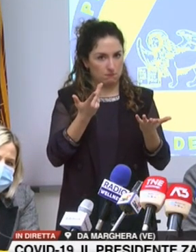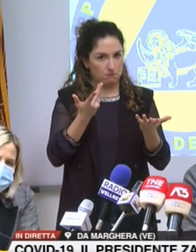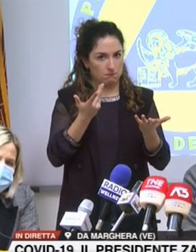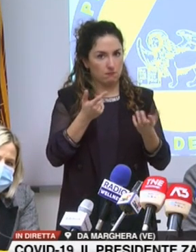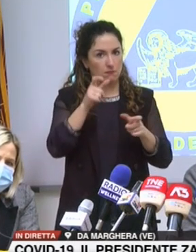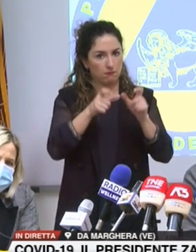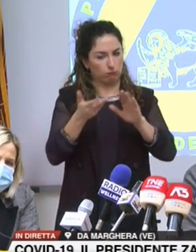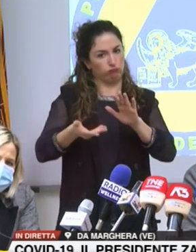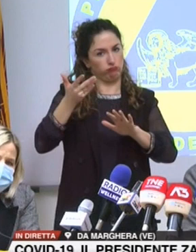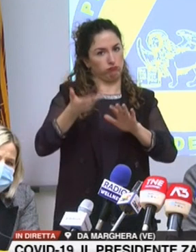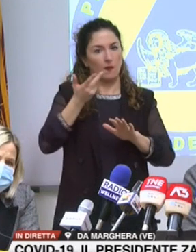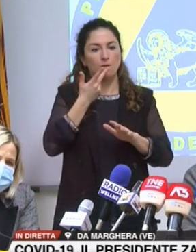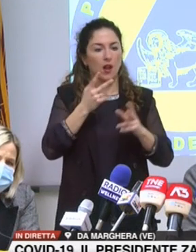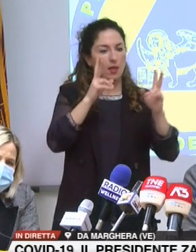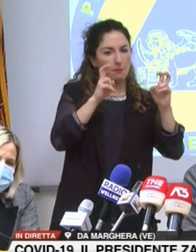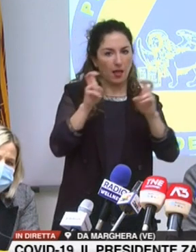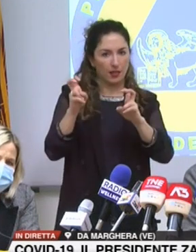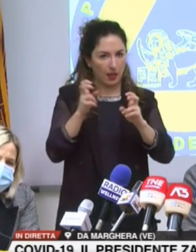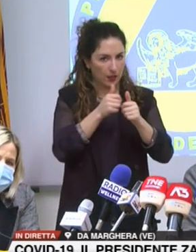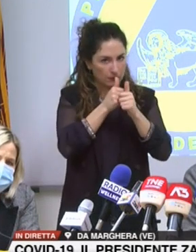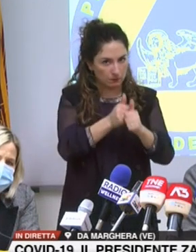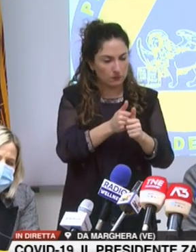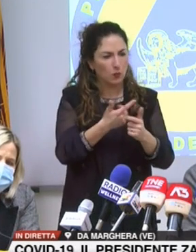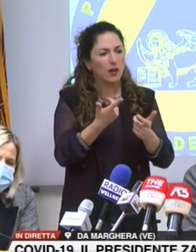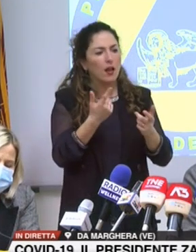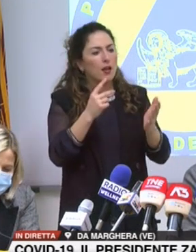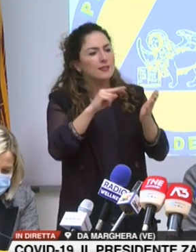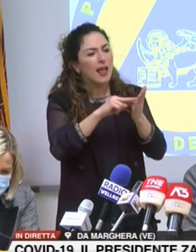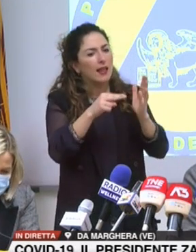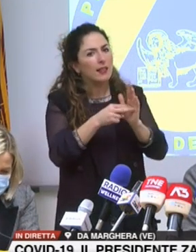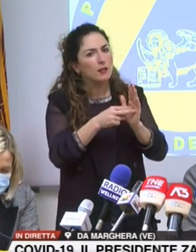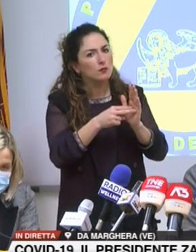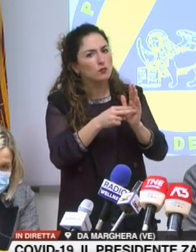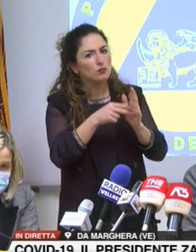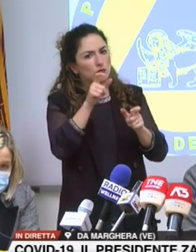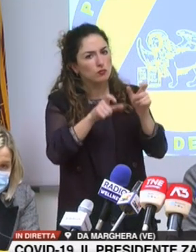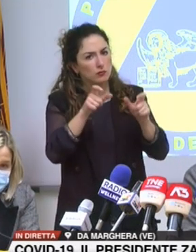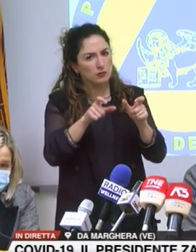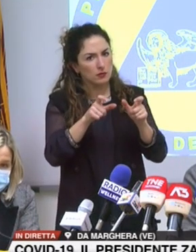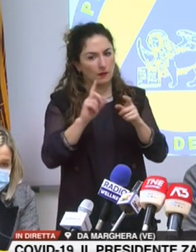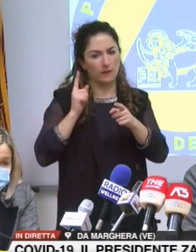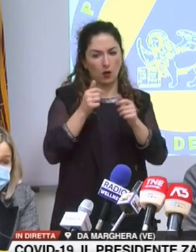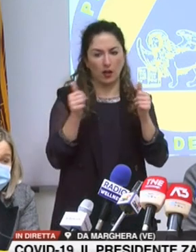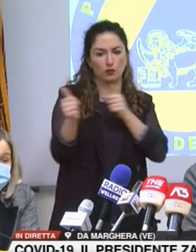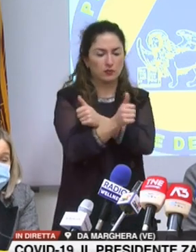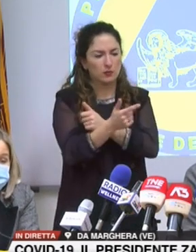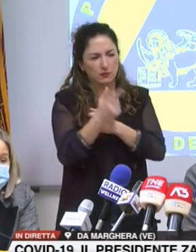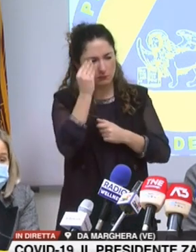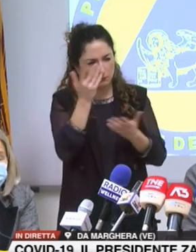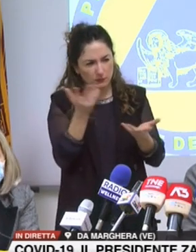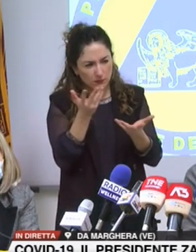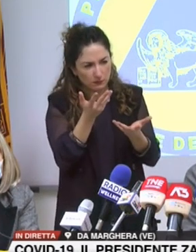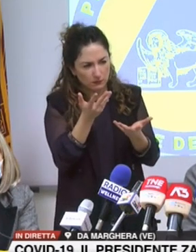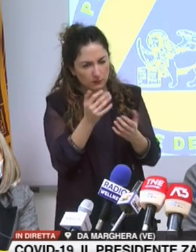materie. Lei come vede questo punto di vista di tecnici che si sostituiscano, diciamo, a quello che c'è stato finora? Ecco. Non